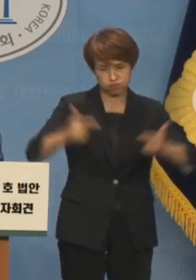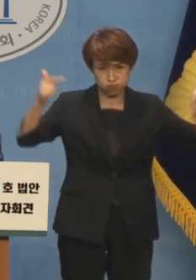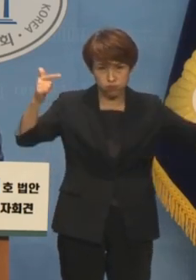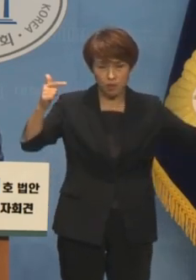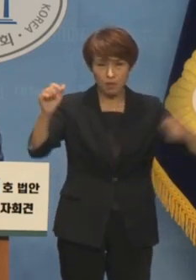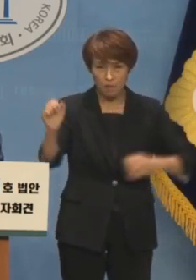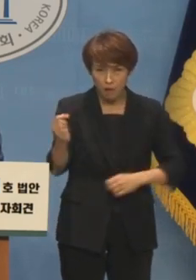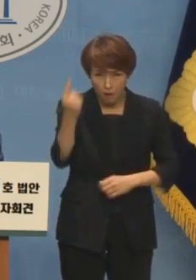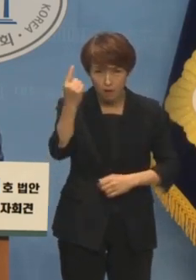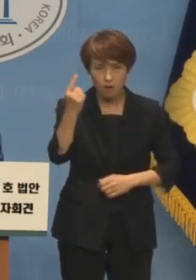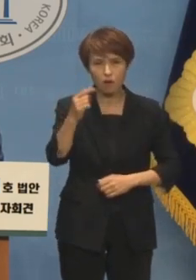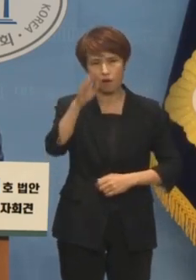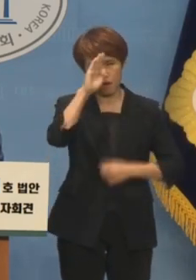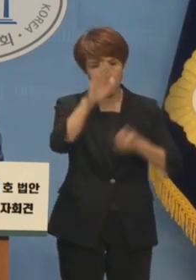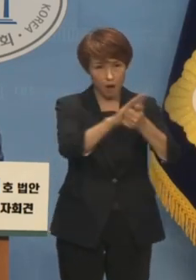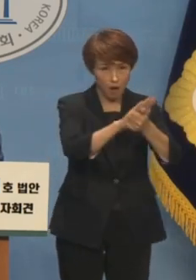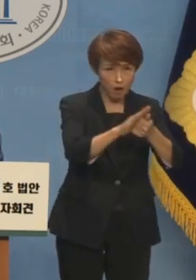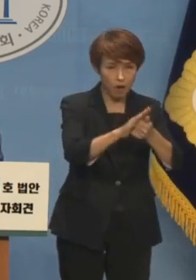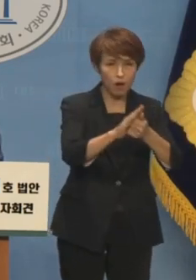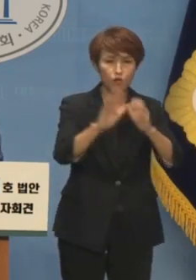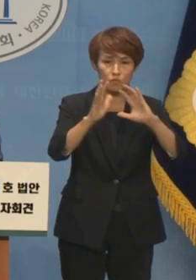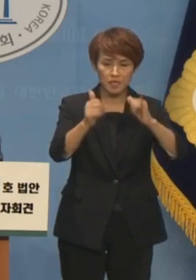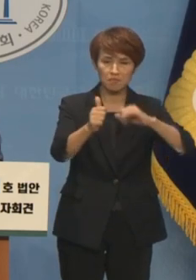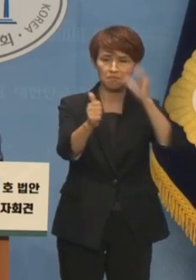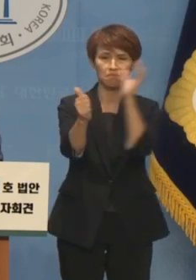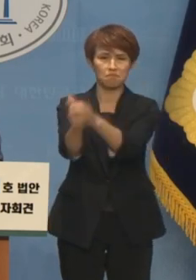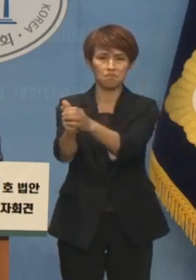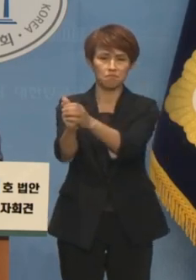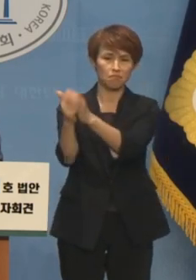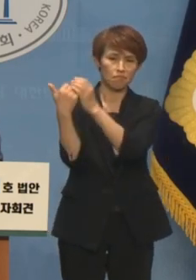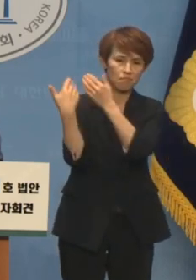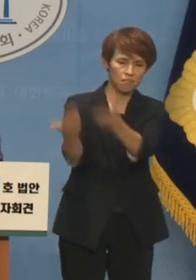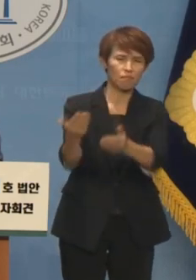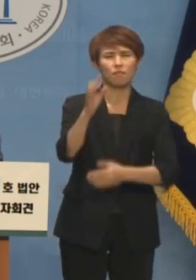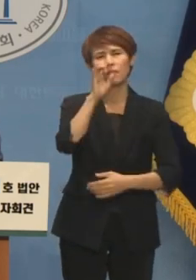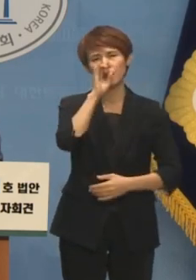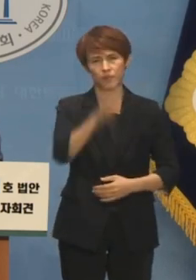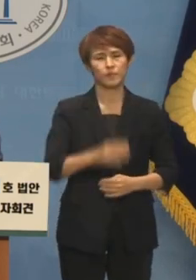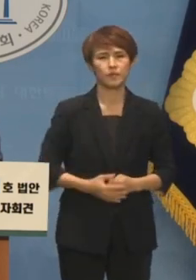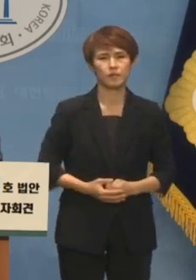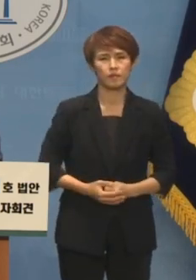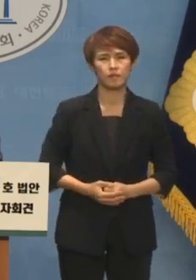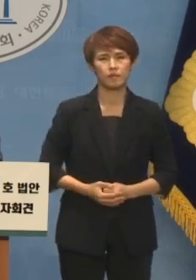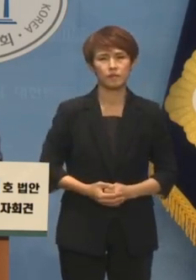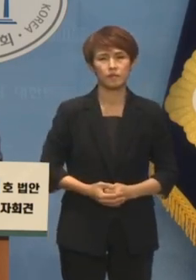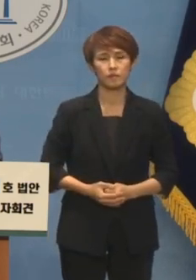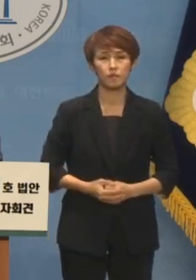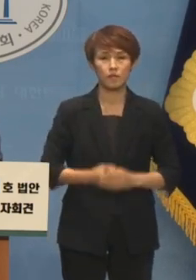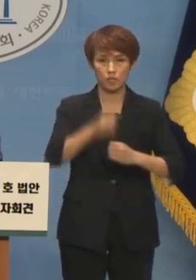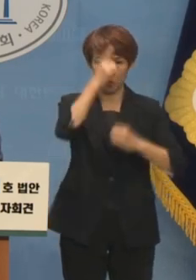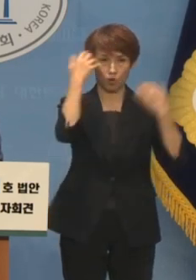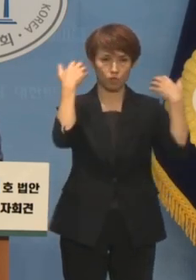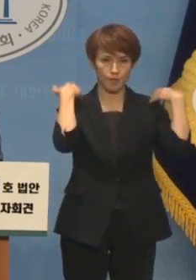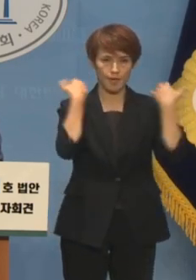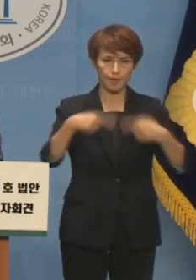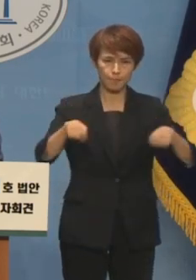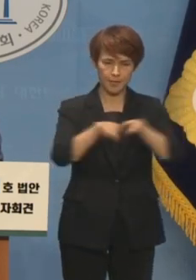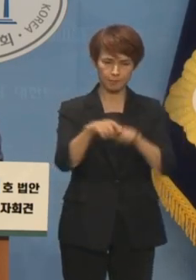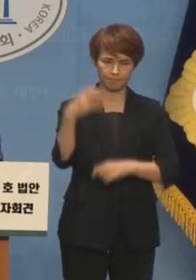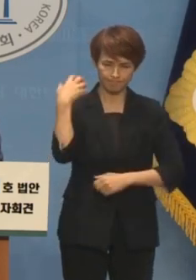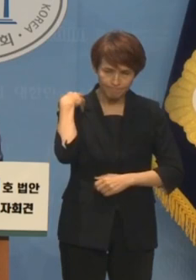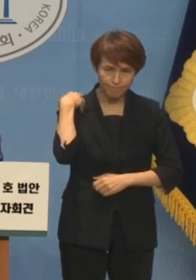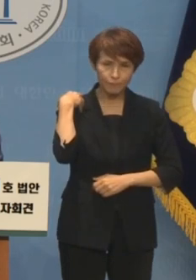간병을 더 이상 국민 개개인의 책임으로만 둘 수 없습니다. 국가가 함께 책임질 수